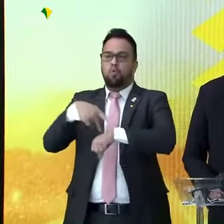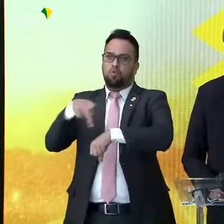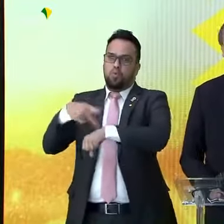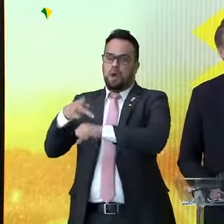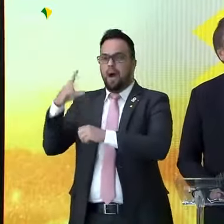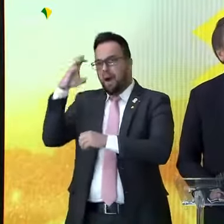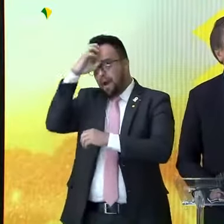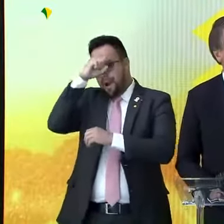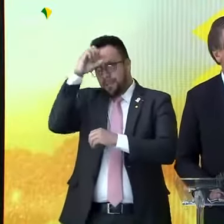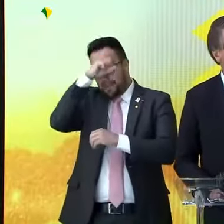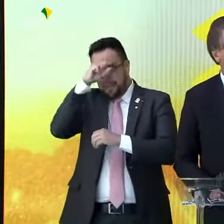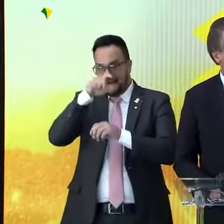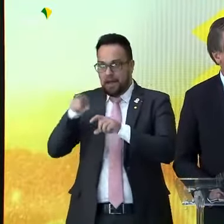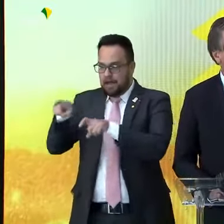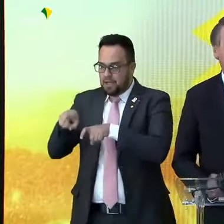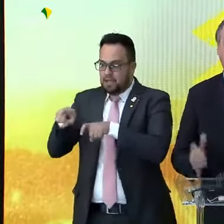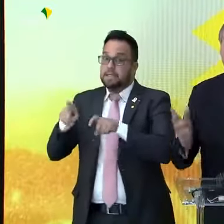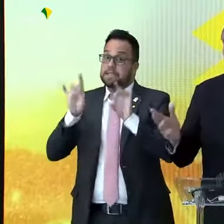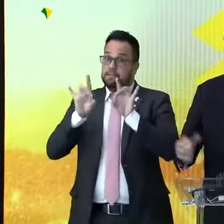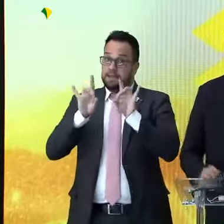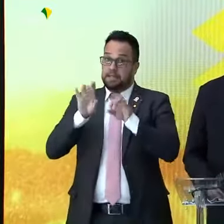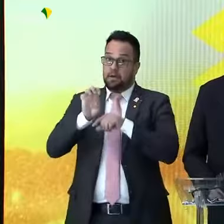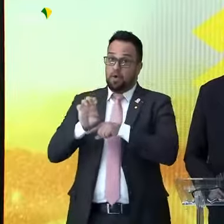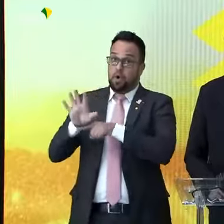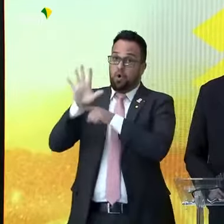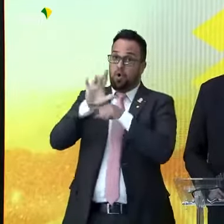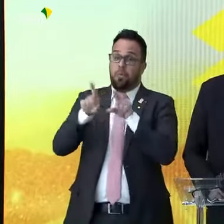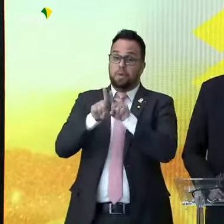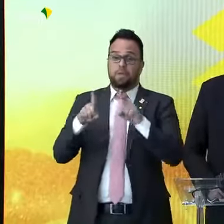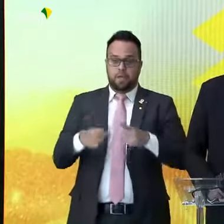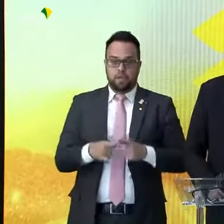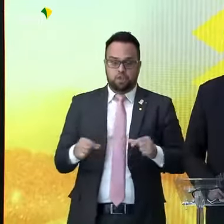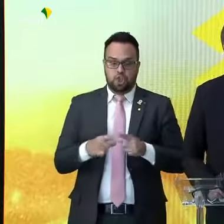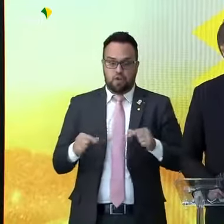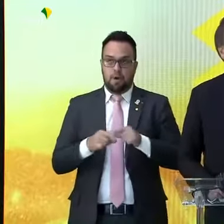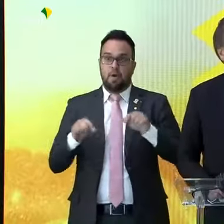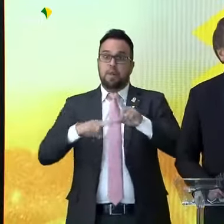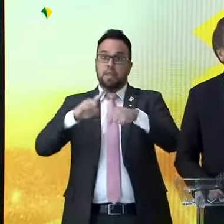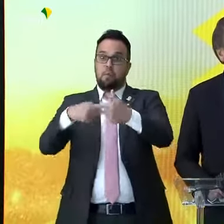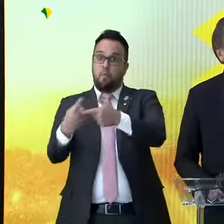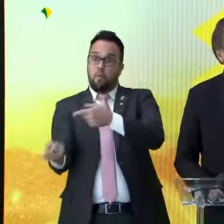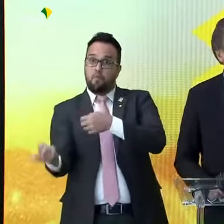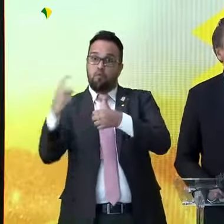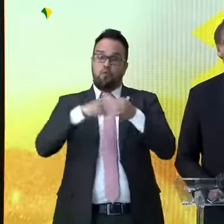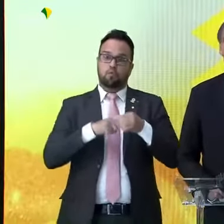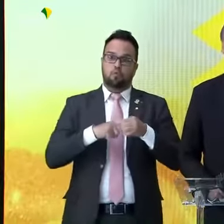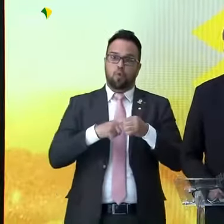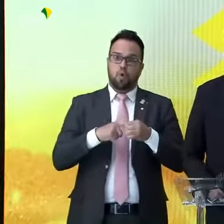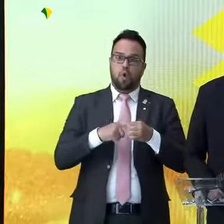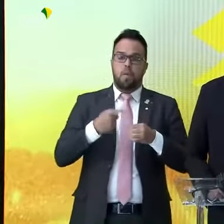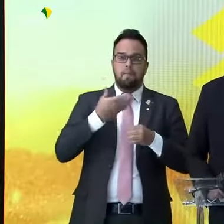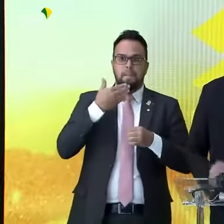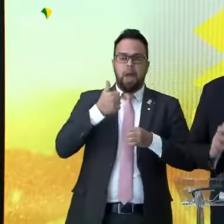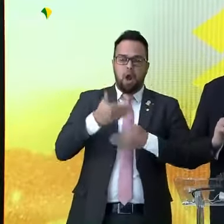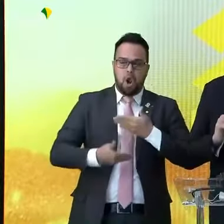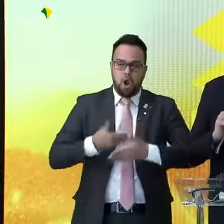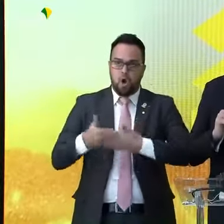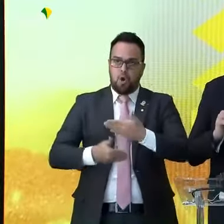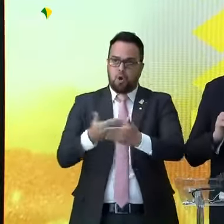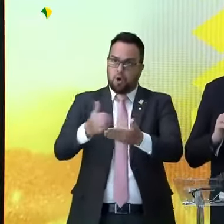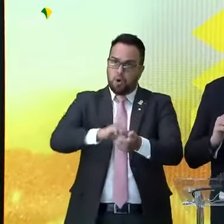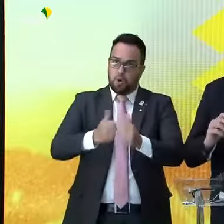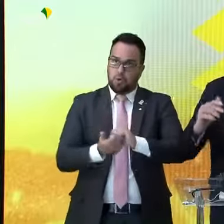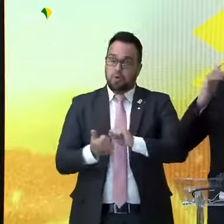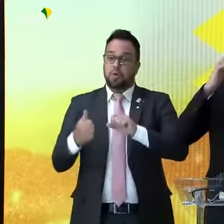para aprender a em especial na Europa e também no Japão e veio para cá esse é perfeito e aperfeiçoamos os seus